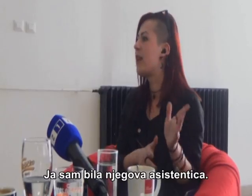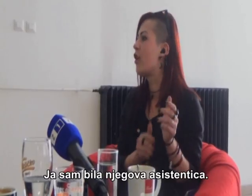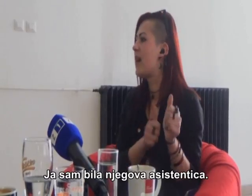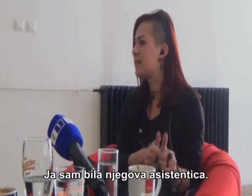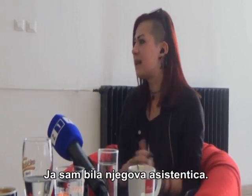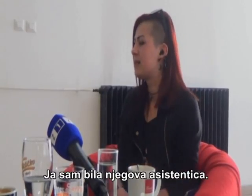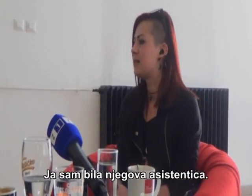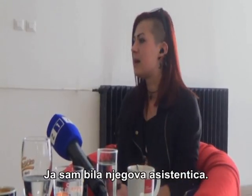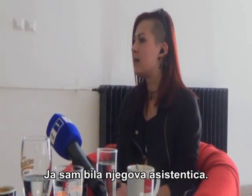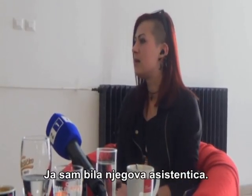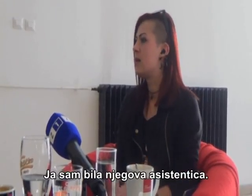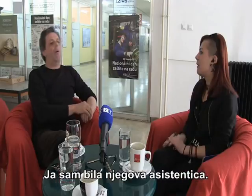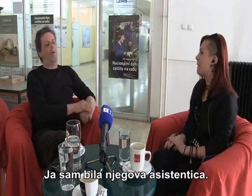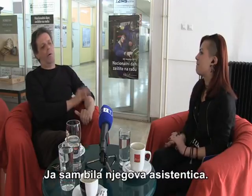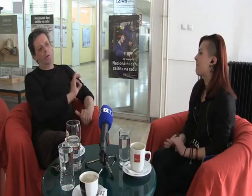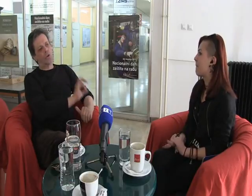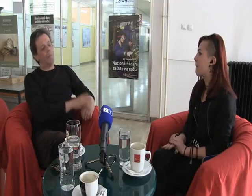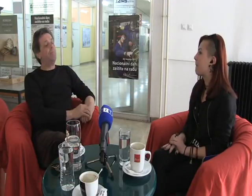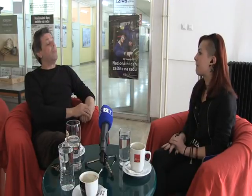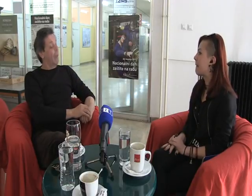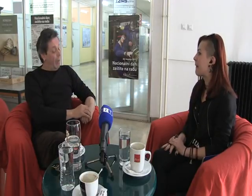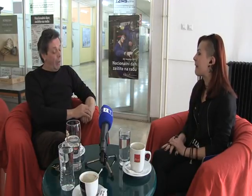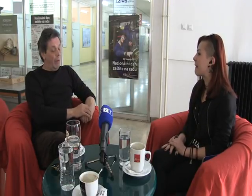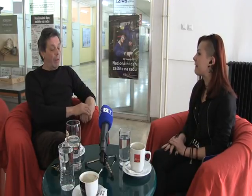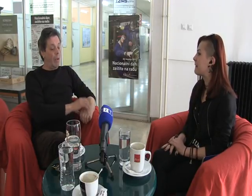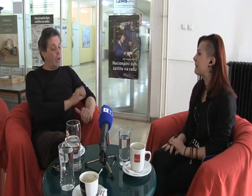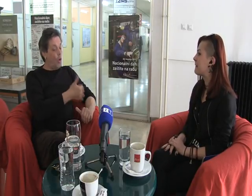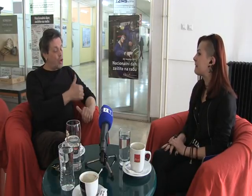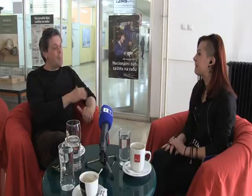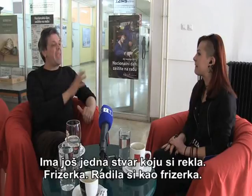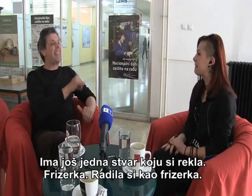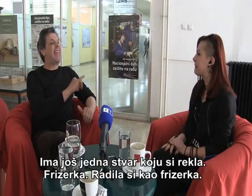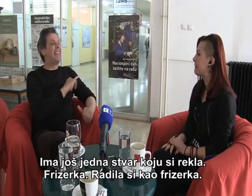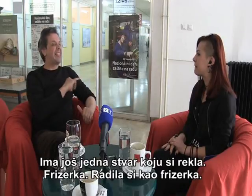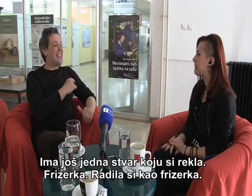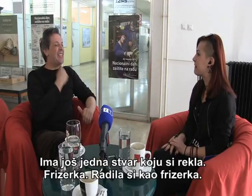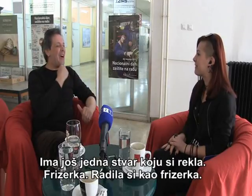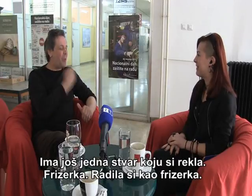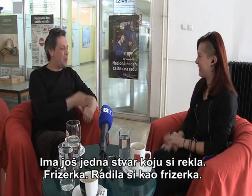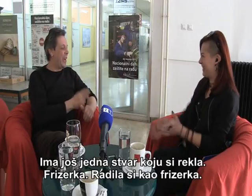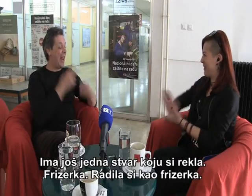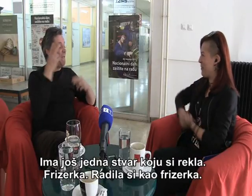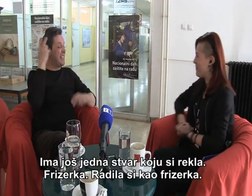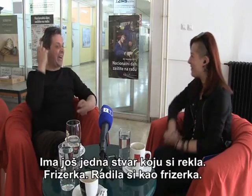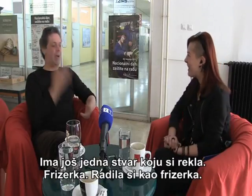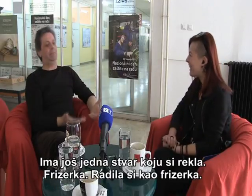njegova asistentica. Odlično. Još ima jedna interesantna stvar koju si rekla, frizerka.